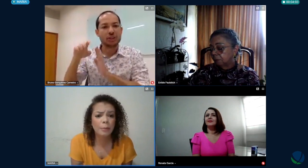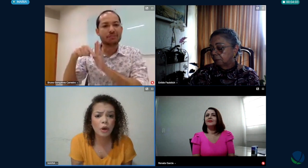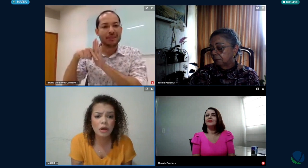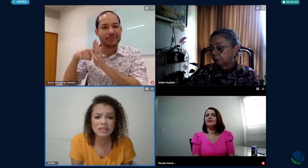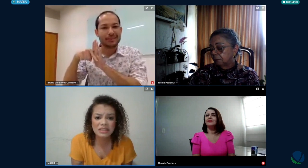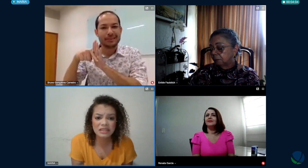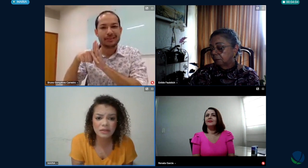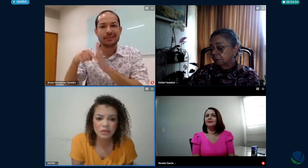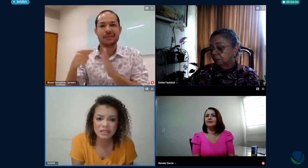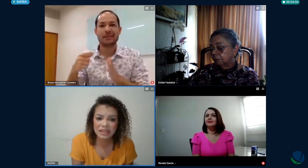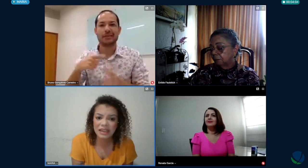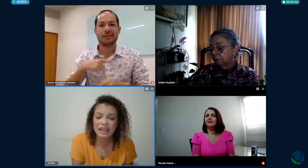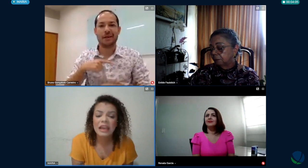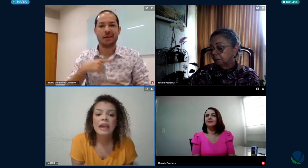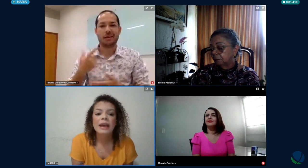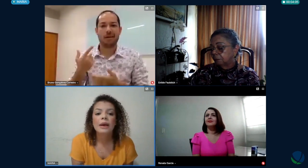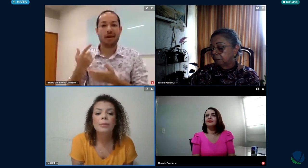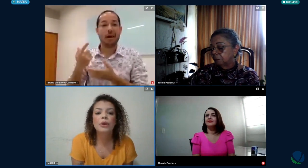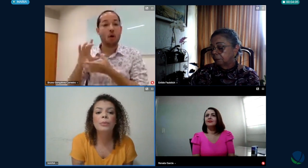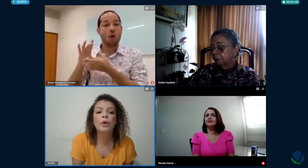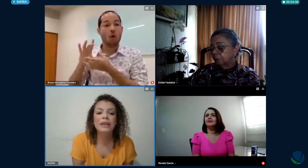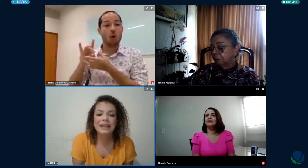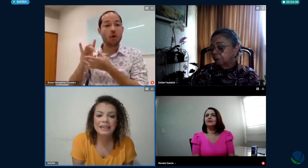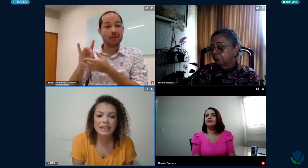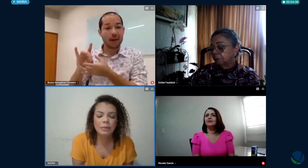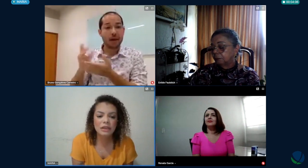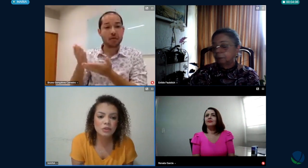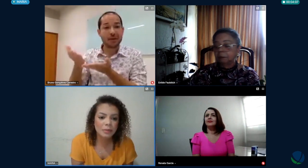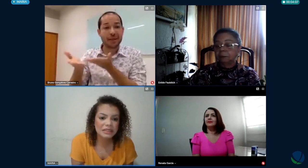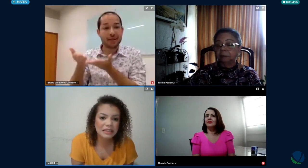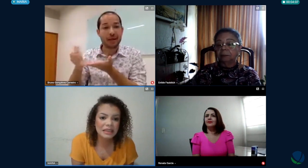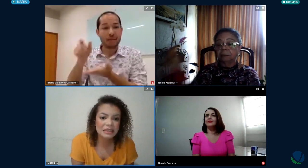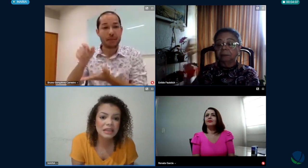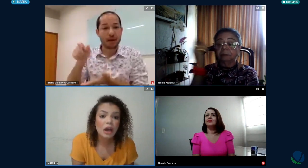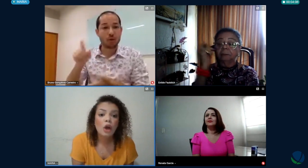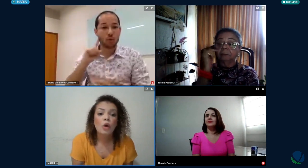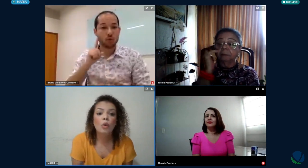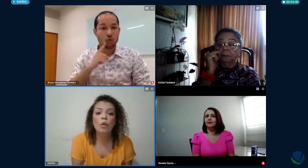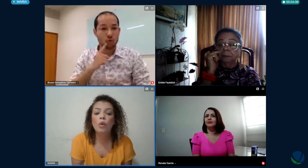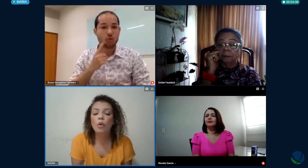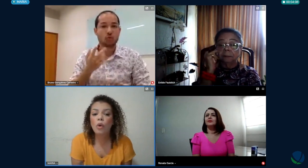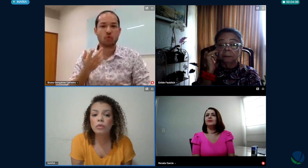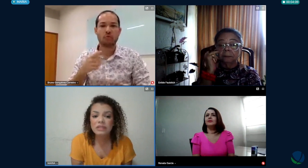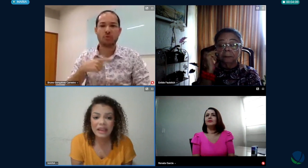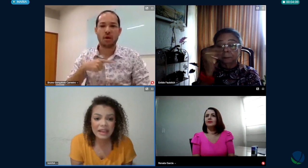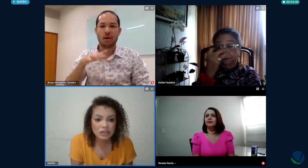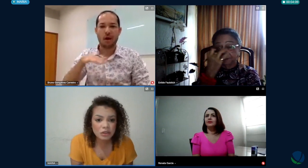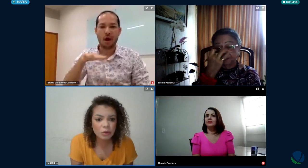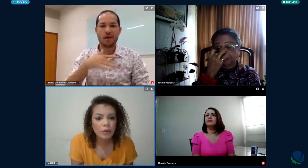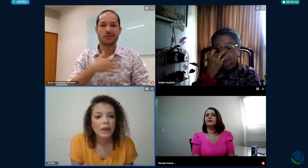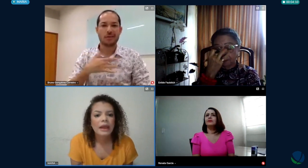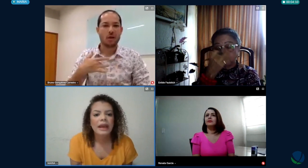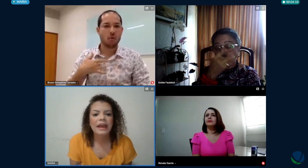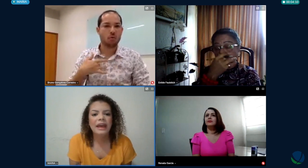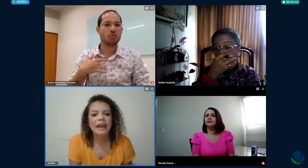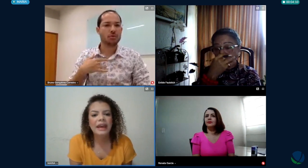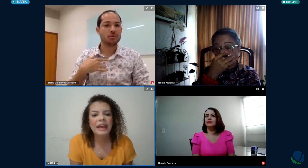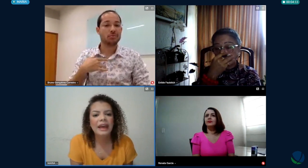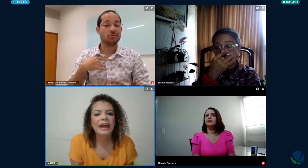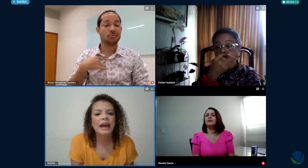as propostas que você propõe aqui para a sua pesquisa, o contexto,